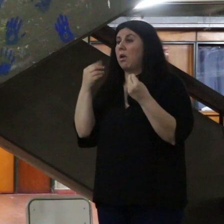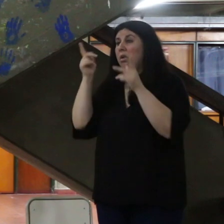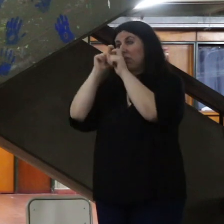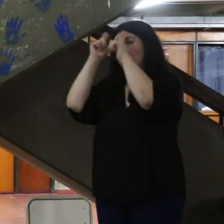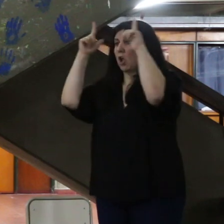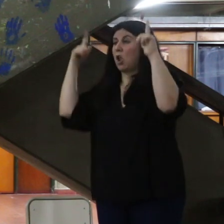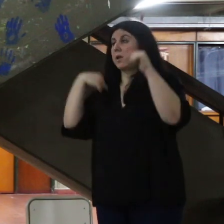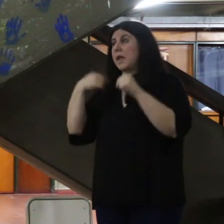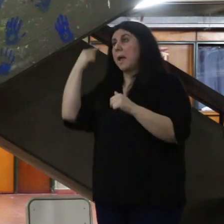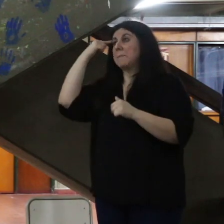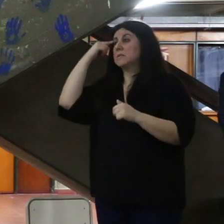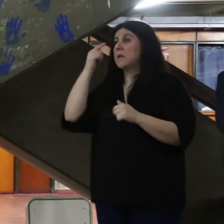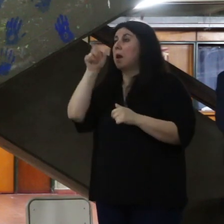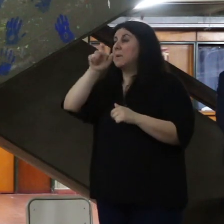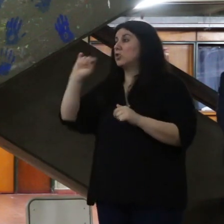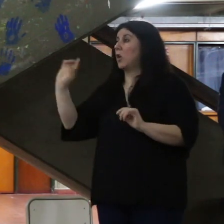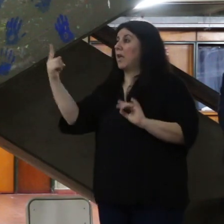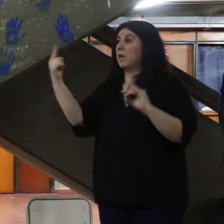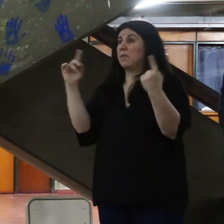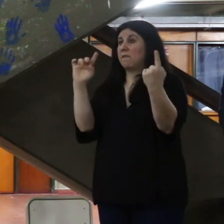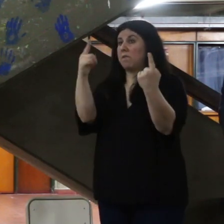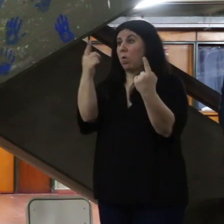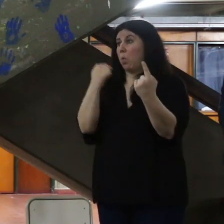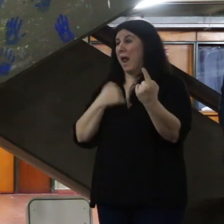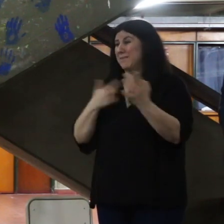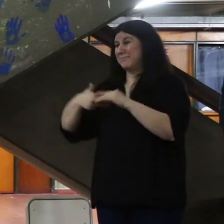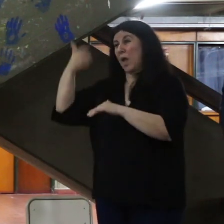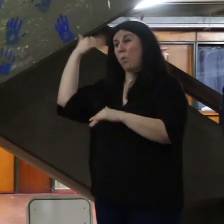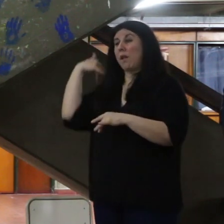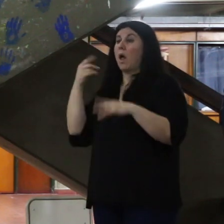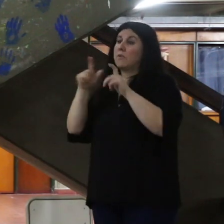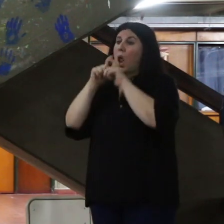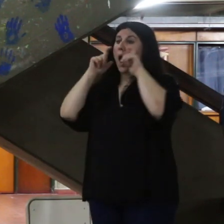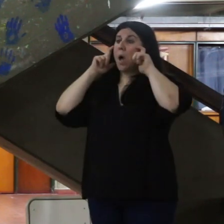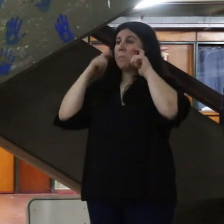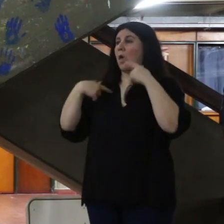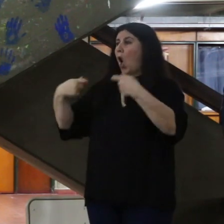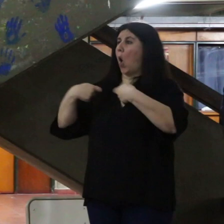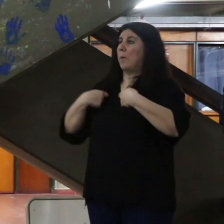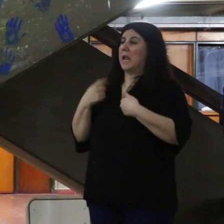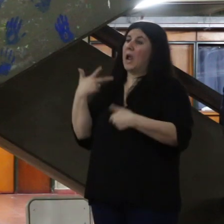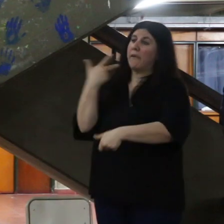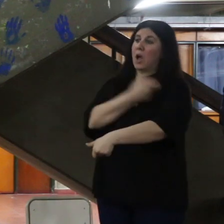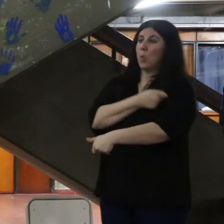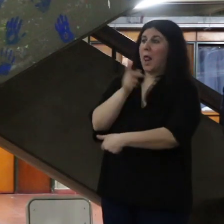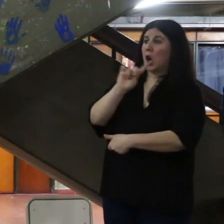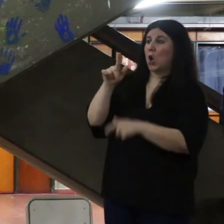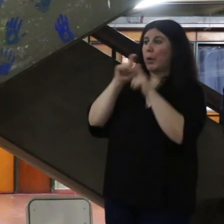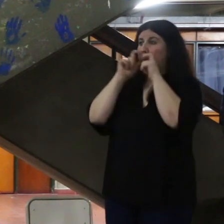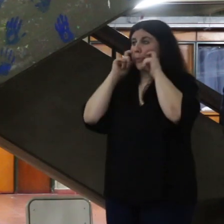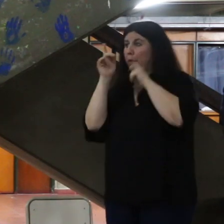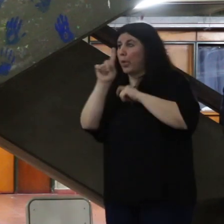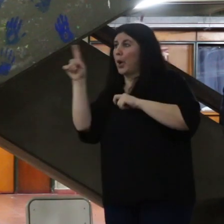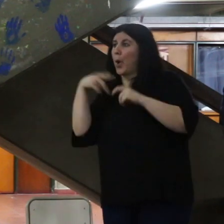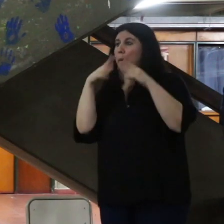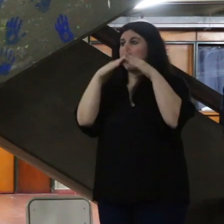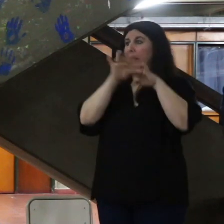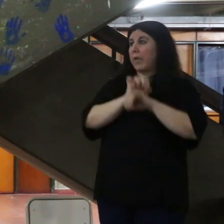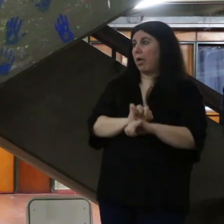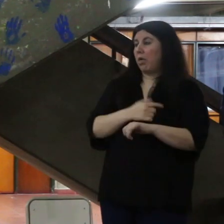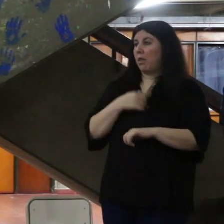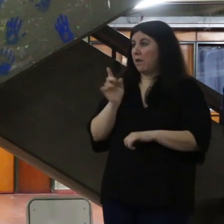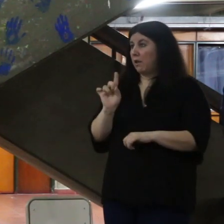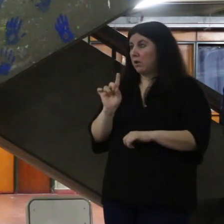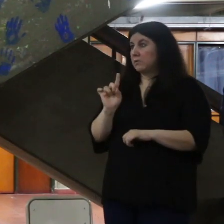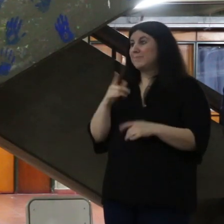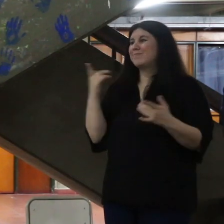acuerdan? El barbijo, nadie me obliga a estar en mi casa, nadie me obliga a vacunarme, bueno. La idea de la